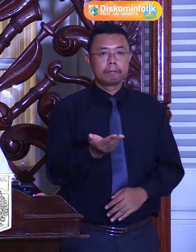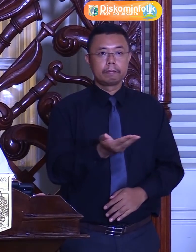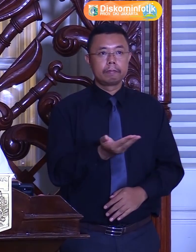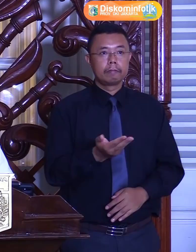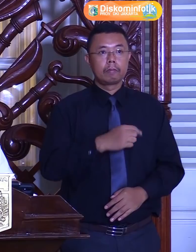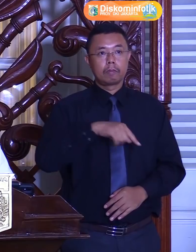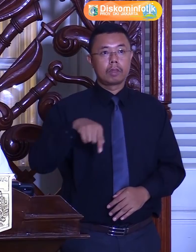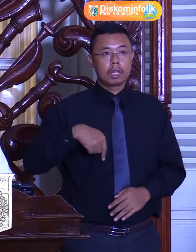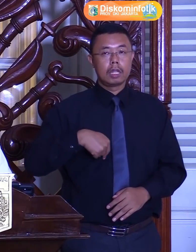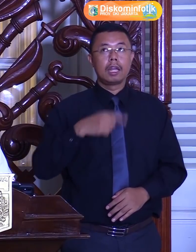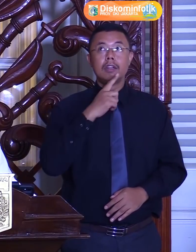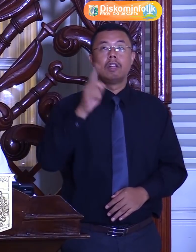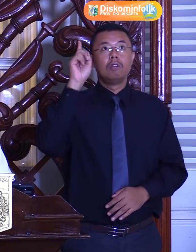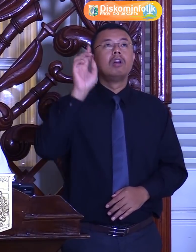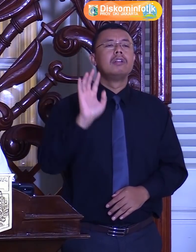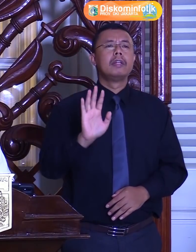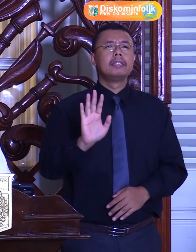Jadi kita insya Allah